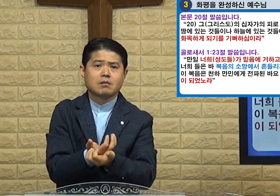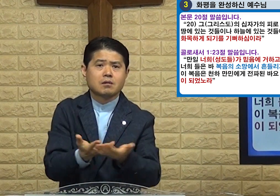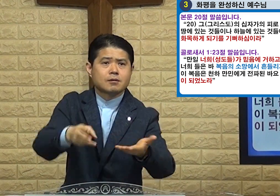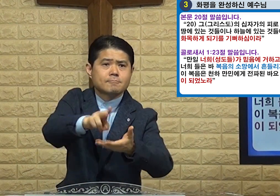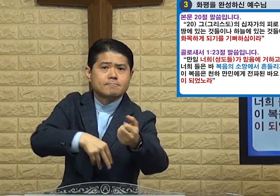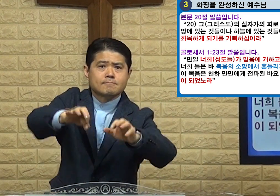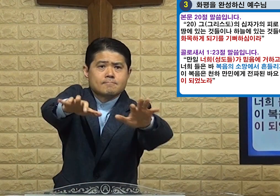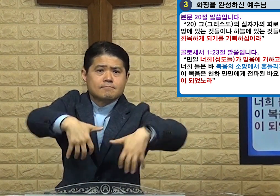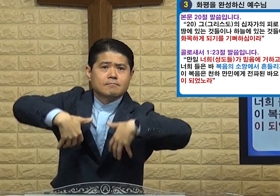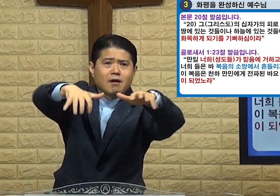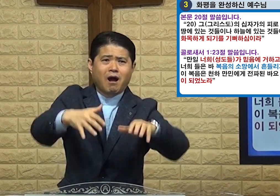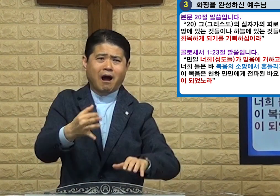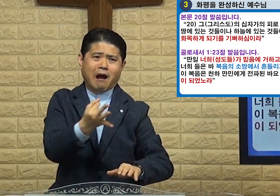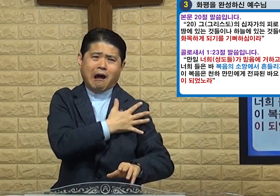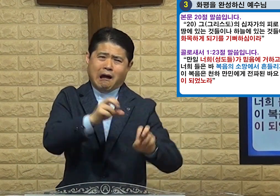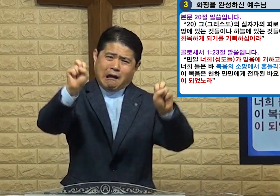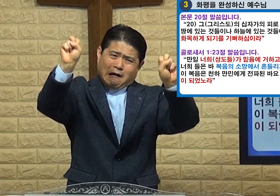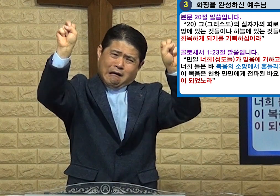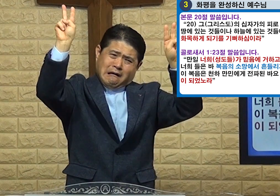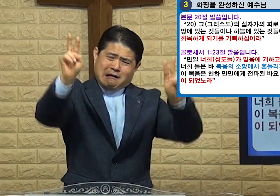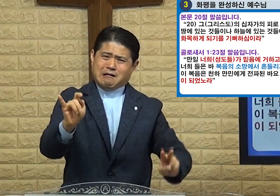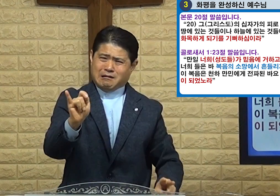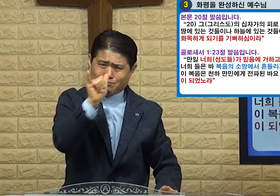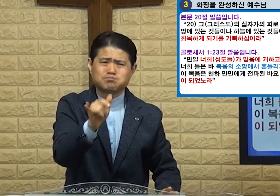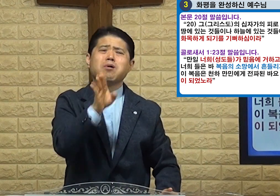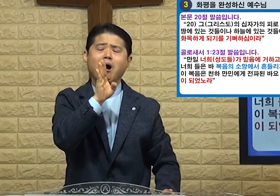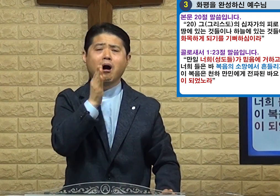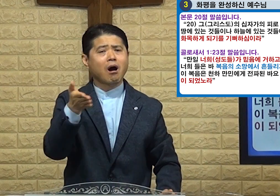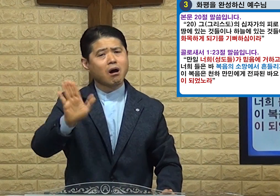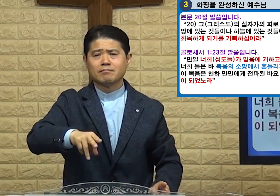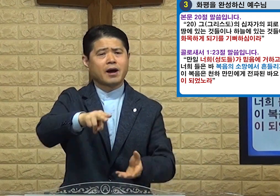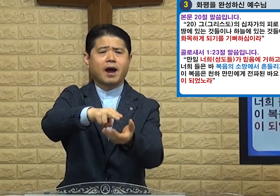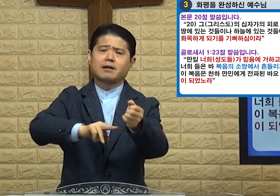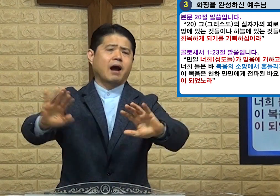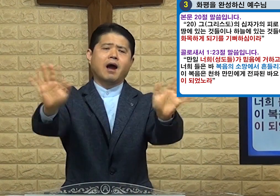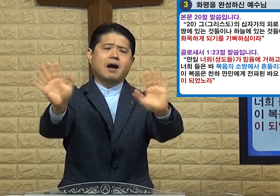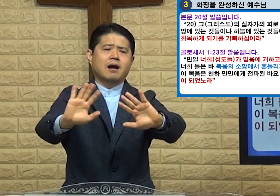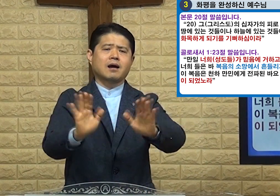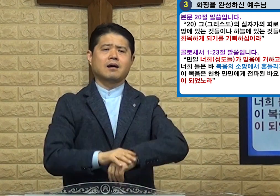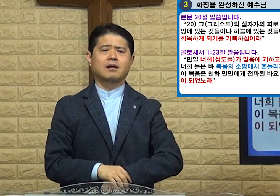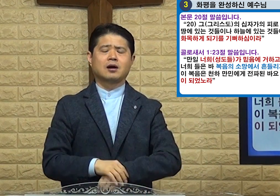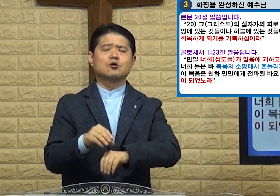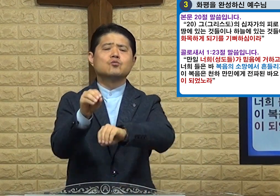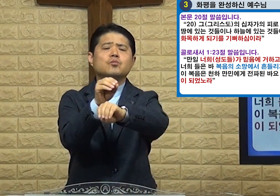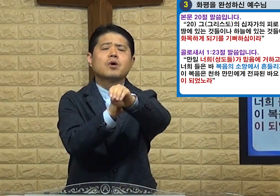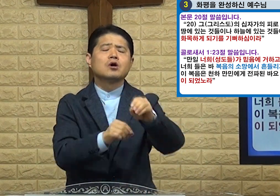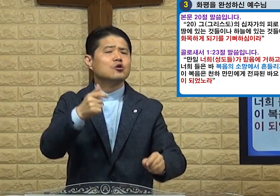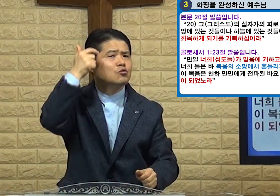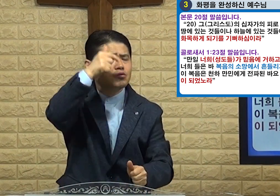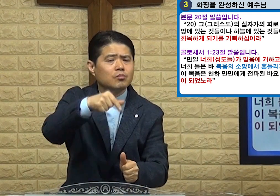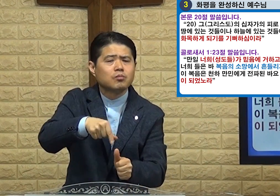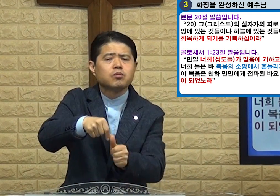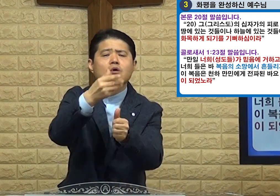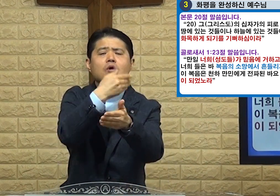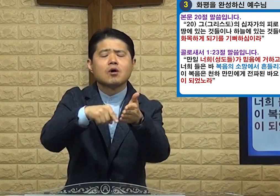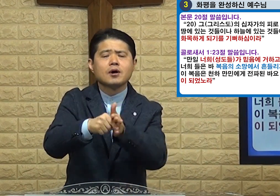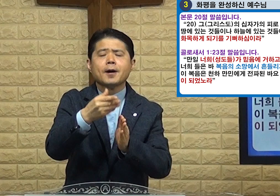성경이 말씀을 통해서 부자가 될 수 있었지만 그것을 팔지 않고